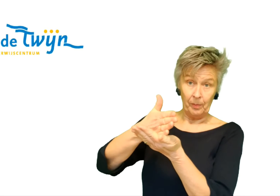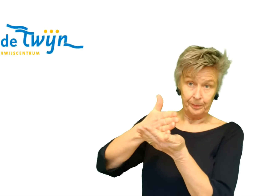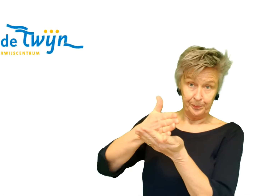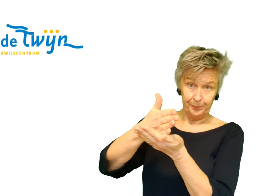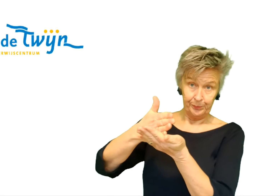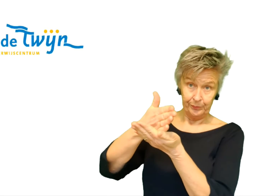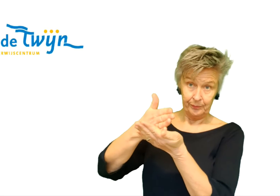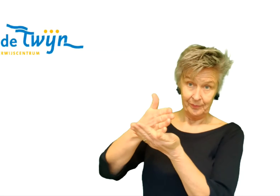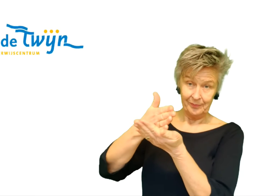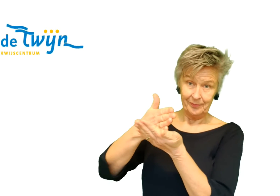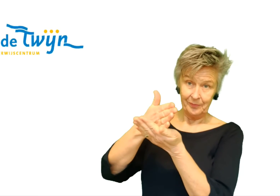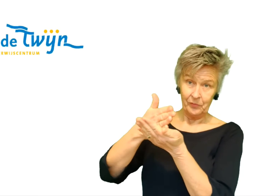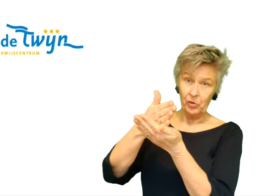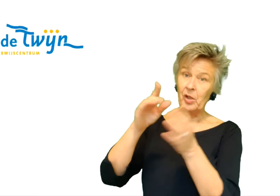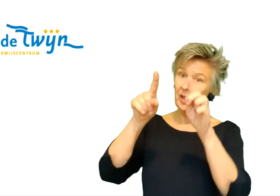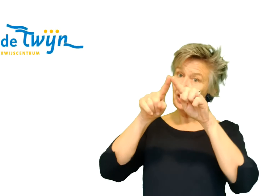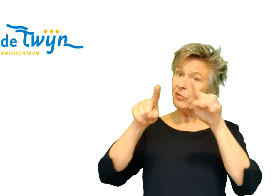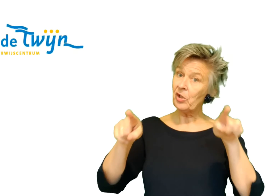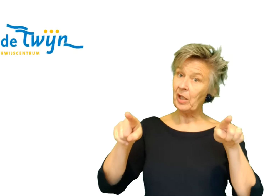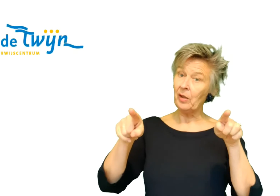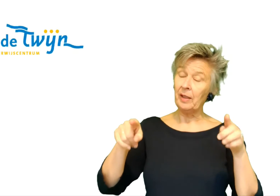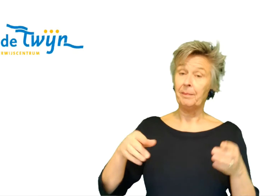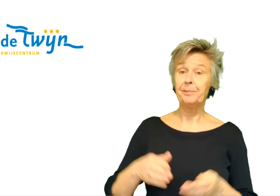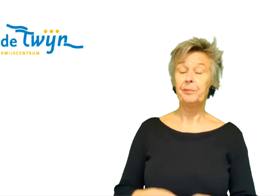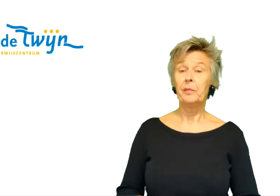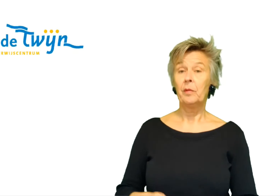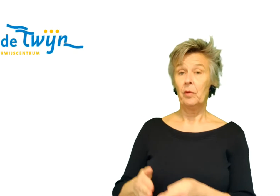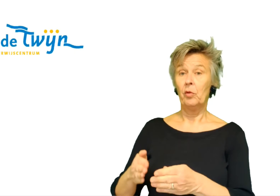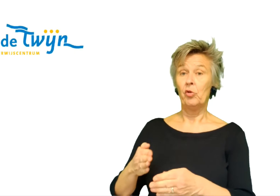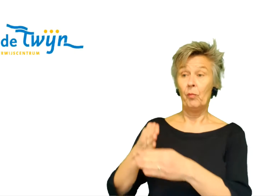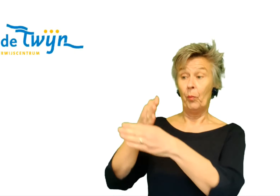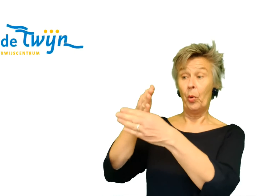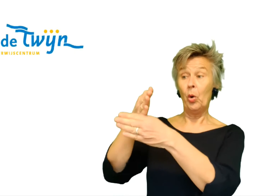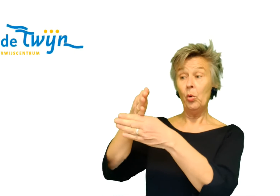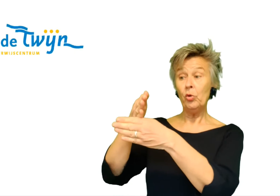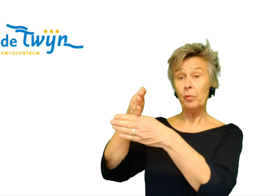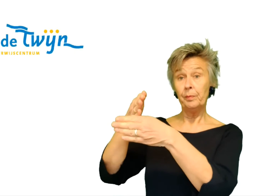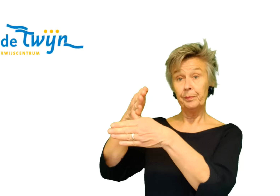boterham. Dus er zit een verschil in. Dus brood